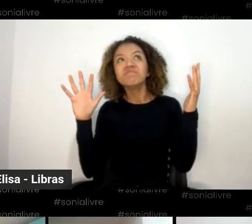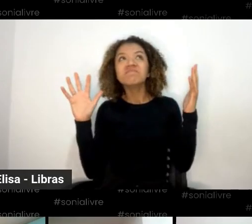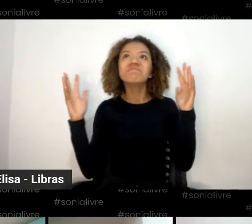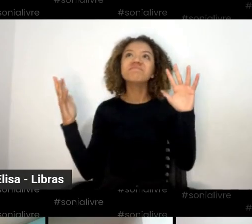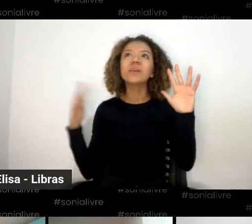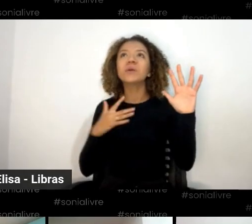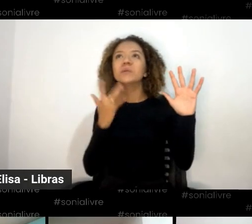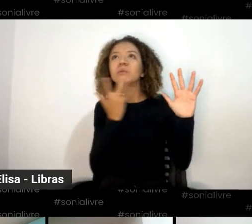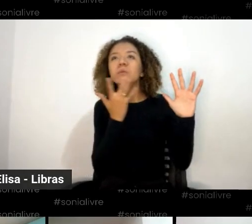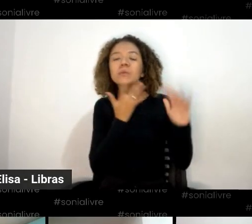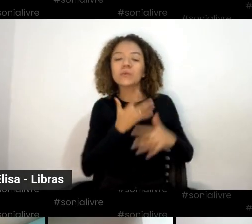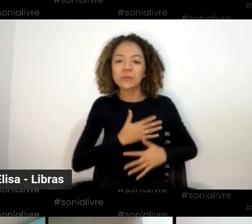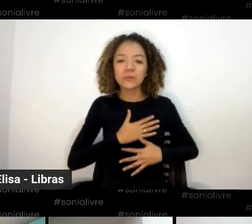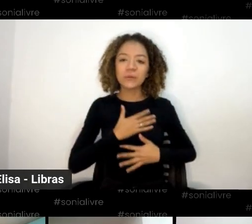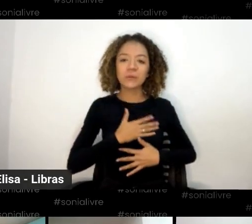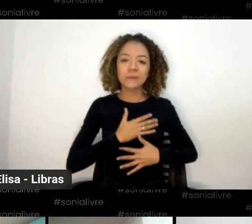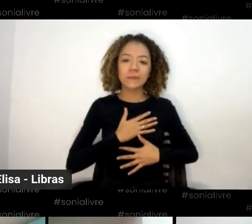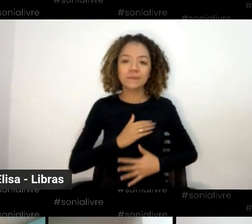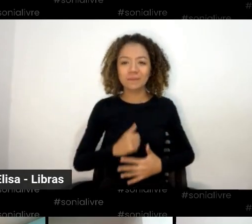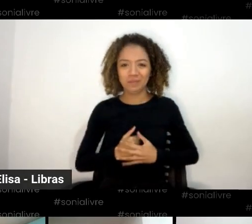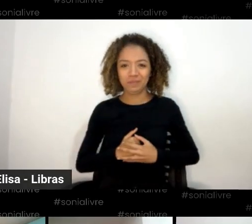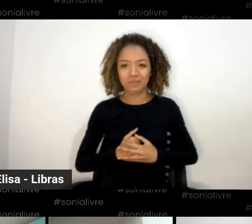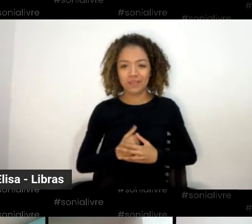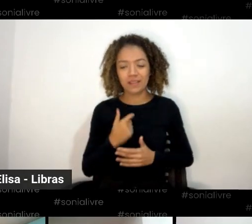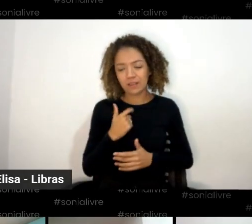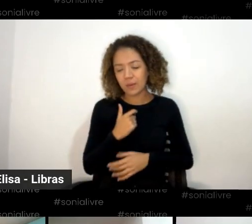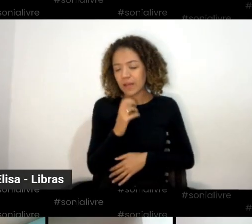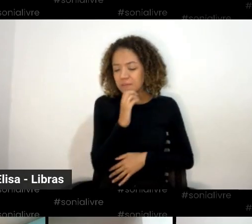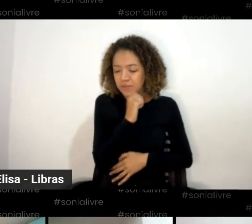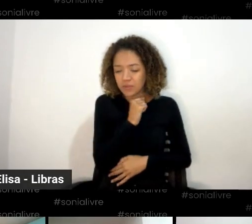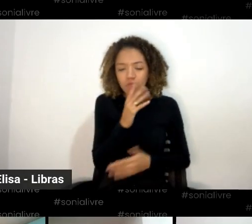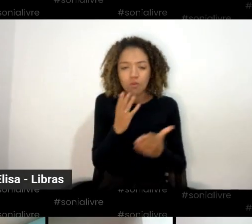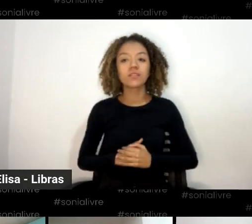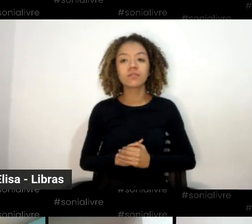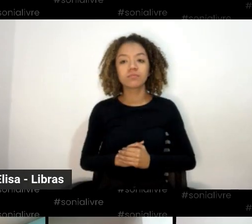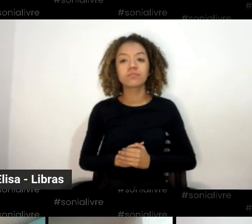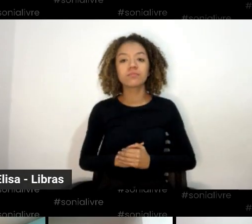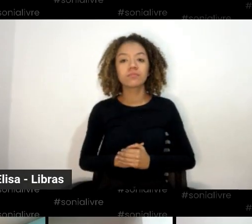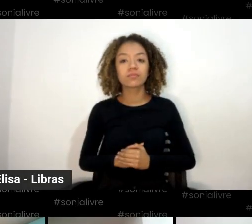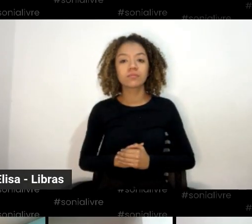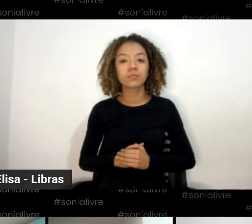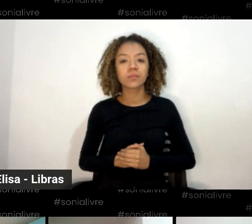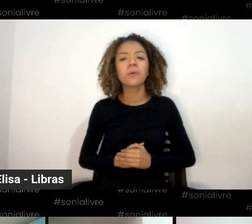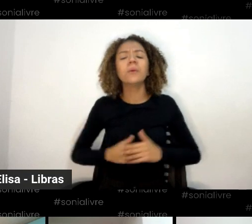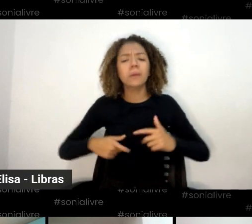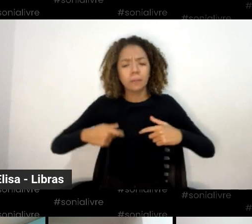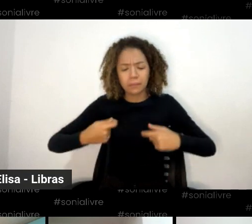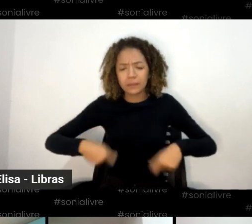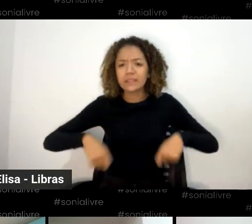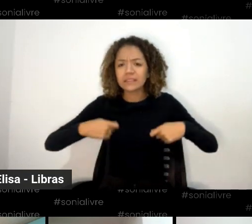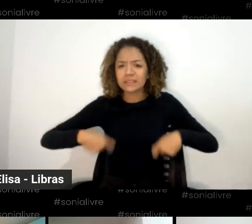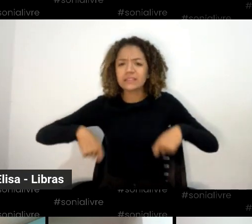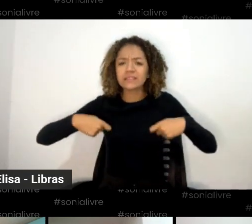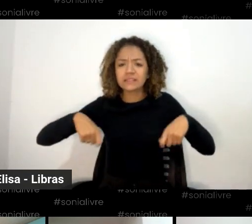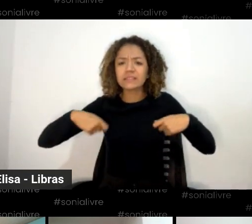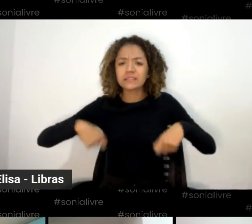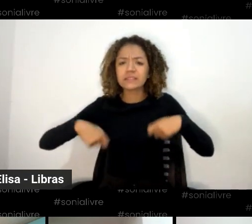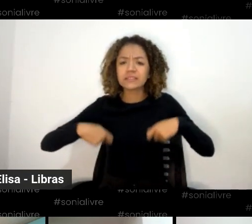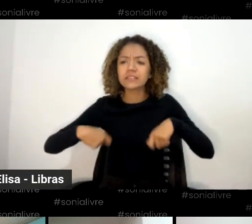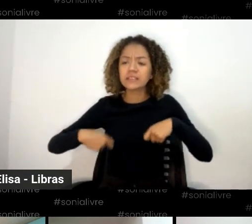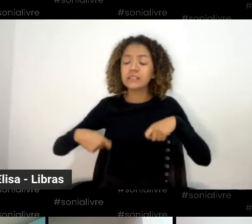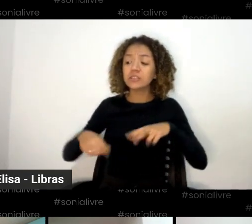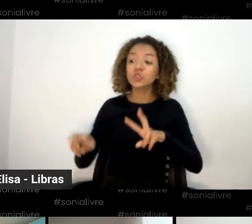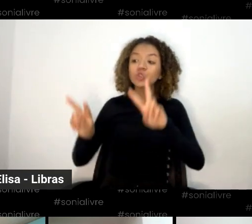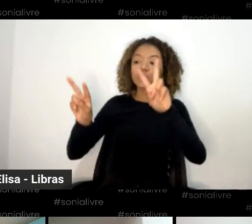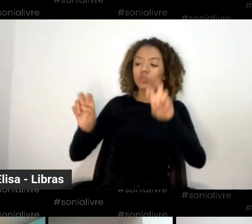Antes de mais nada, eu quero fazer esse comentário porque eu acho necessário falar para as pessoas como essa questão da Sônia